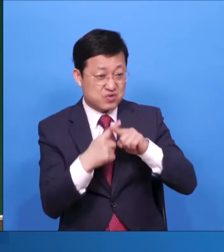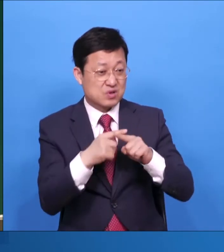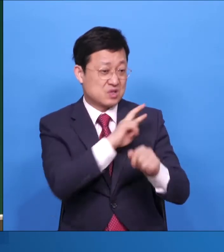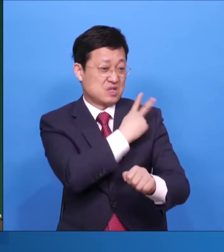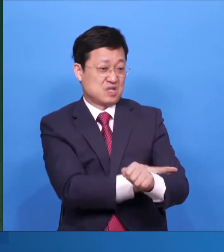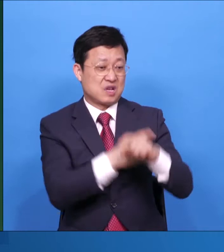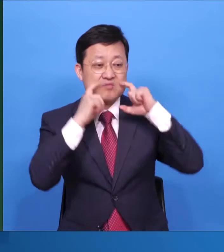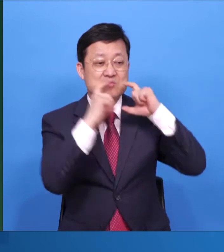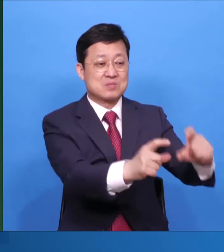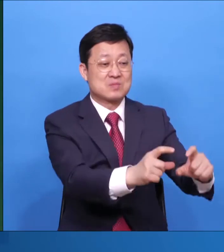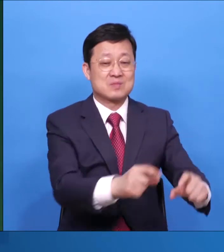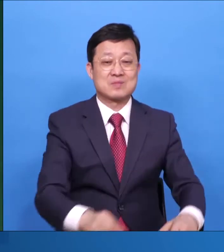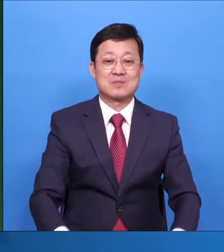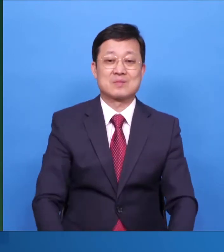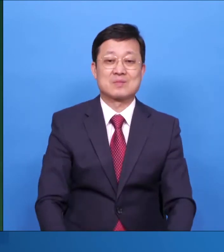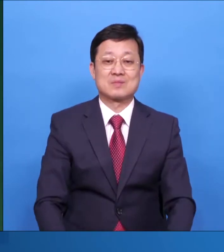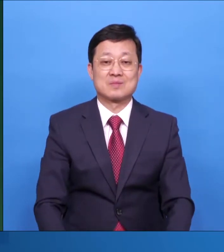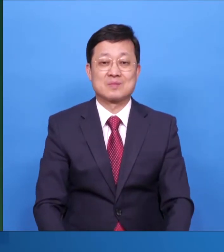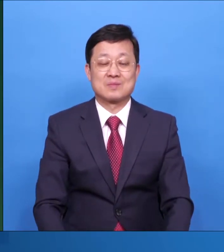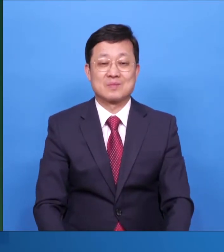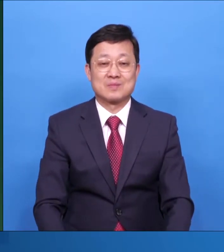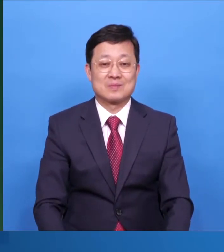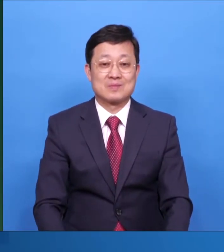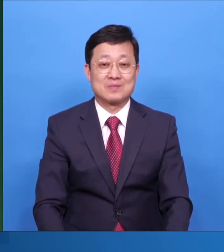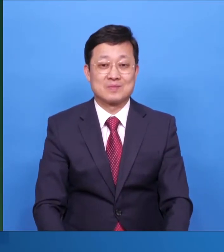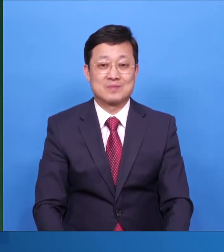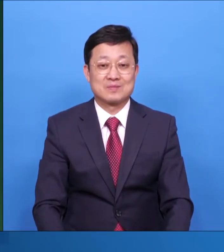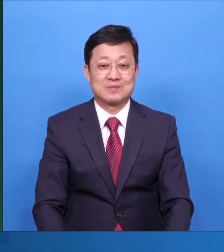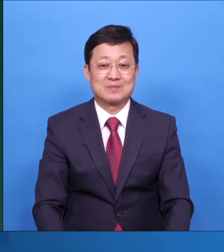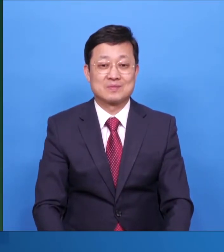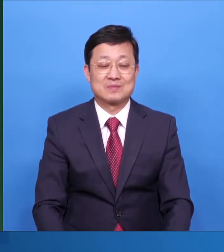mataban completamente, lo tachaban como herejía.